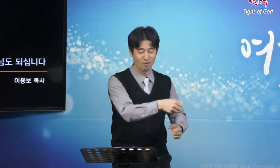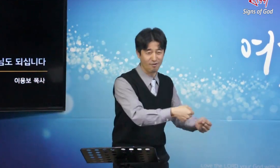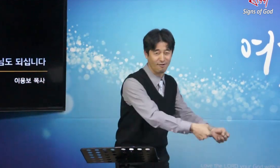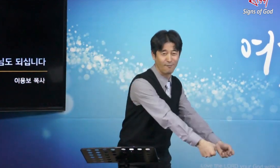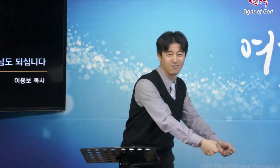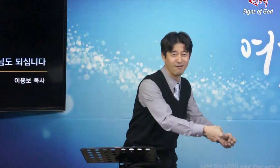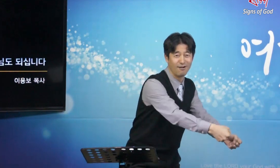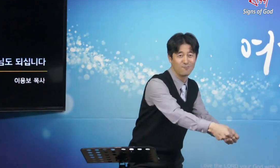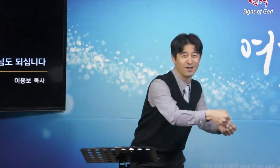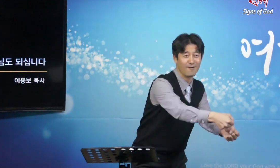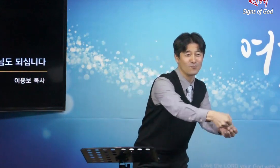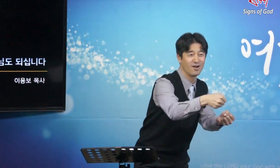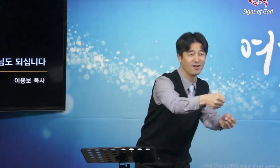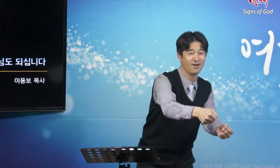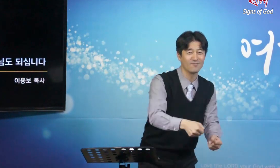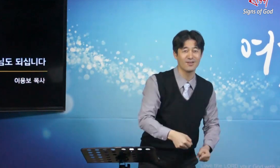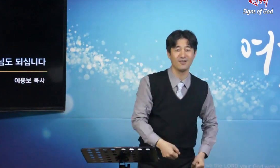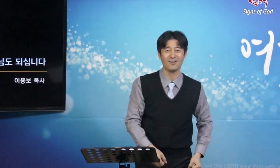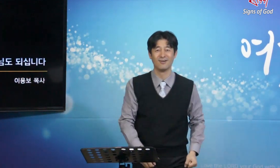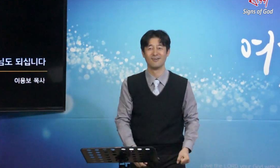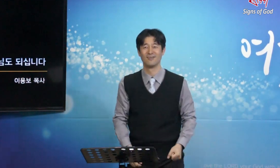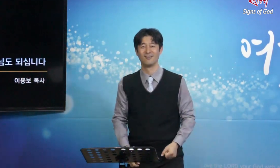변명을 하죠. 엎드려 뻗쳐 하고